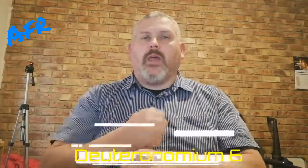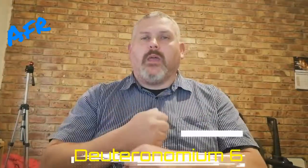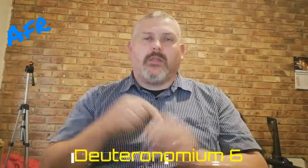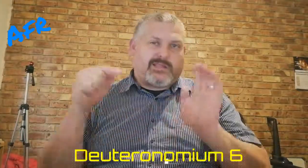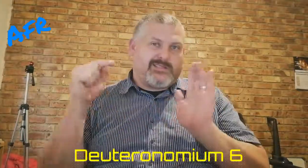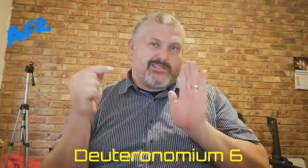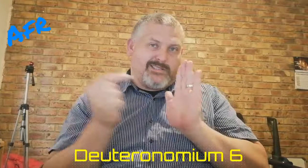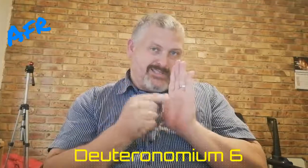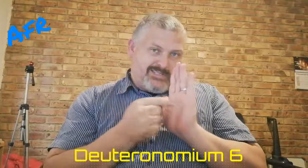gebooie,